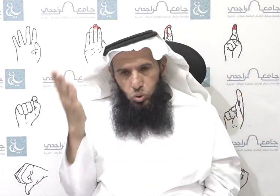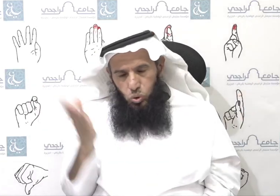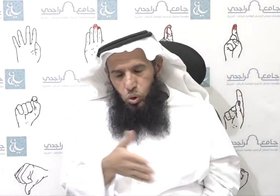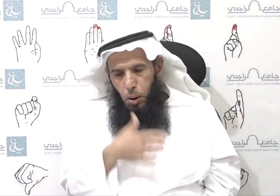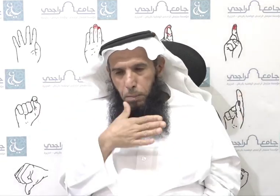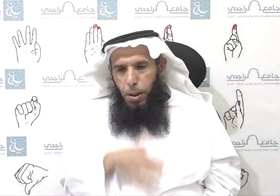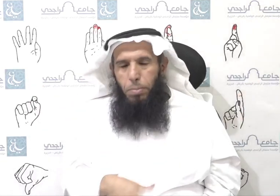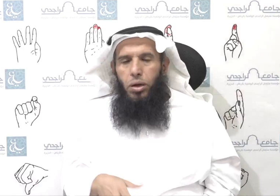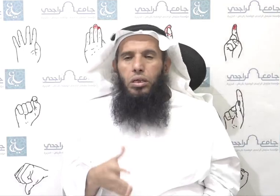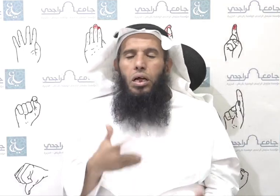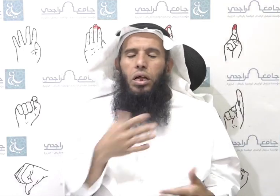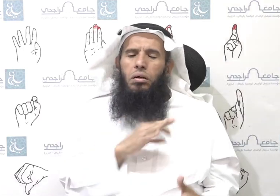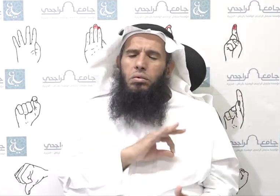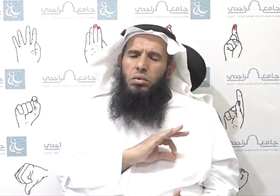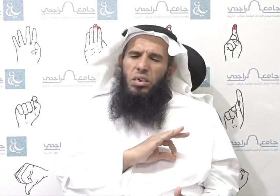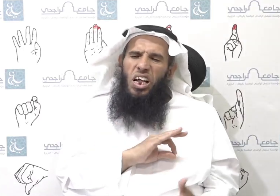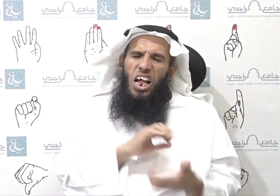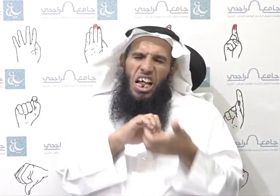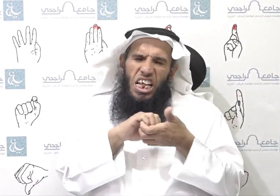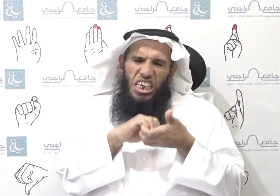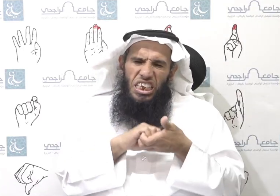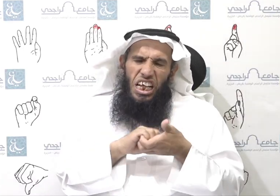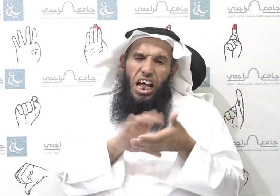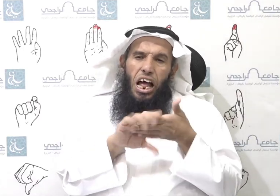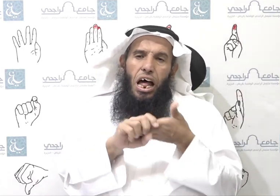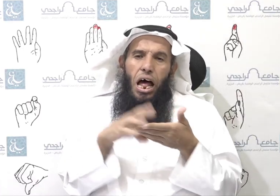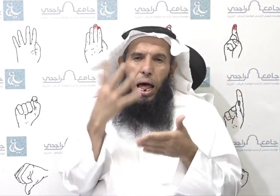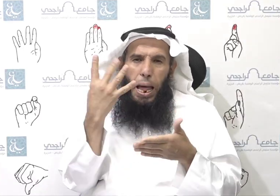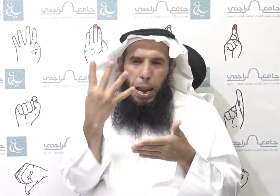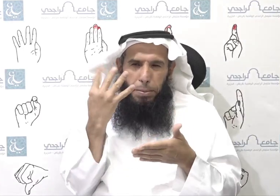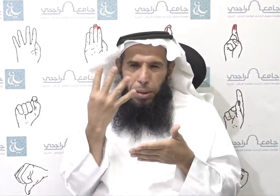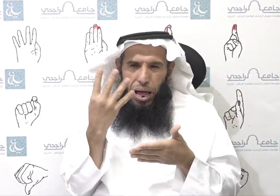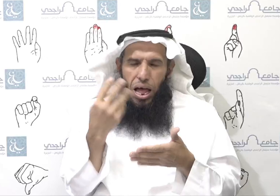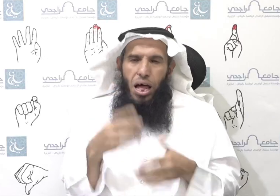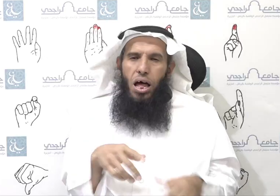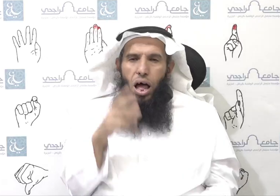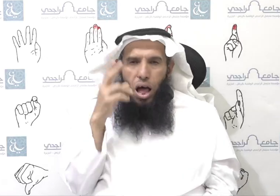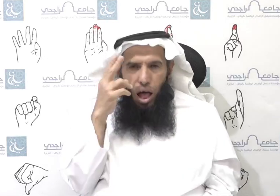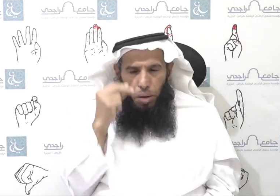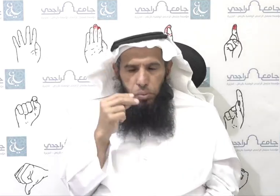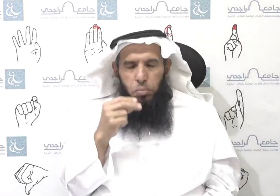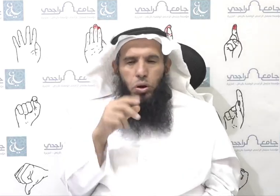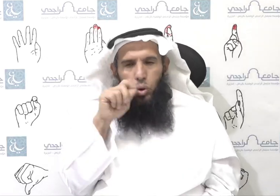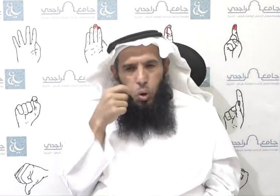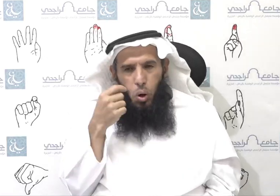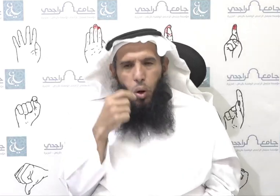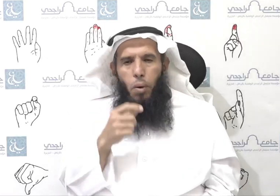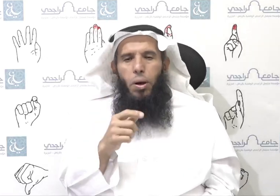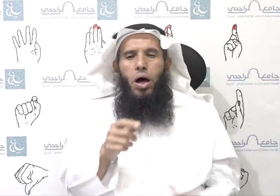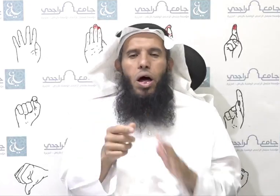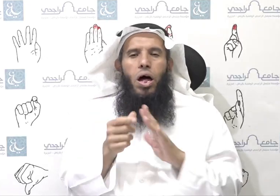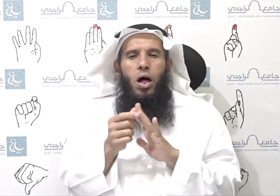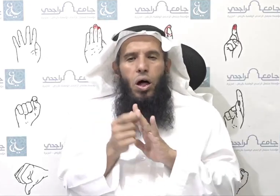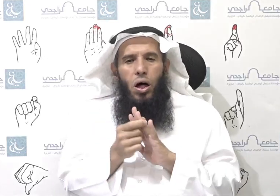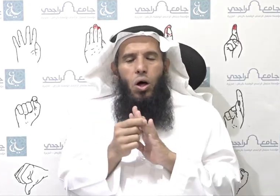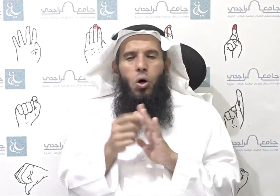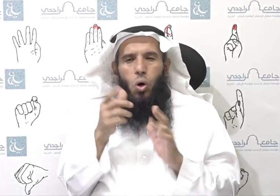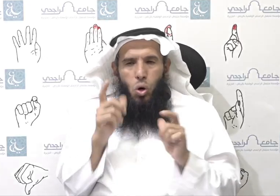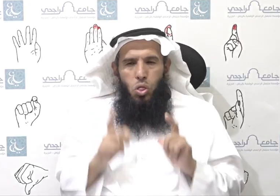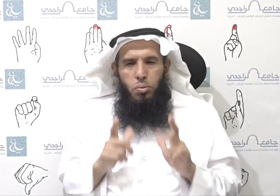وارض اللهم عن الخلفاء الراشدين والأئمة المهديين ومن سار على دربهم وسلك طريقتهم إلى يوم